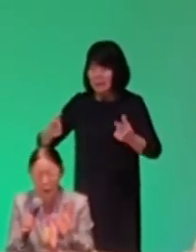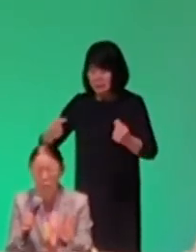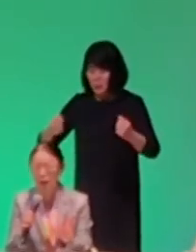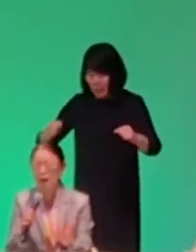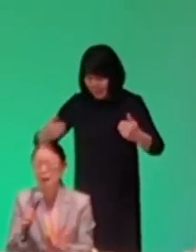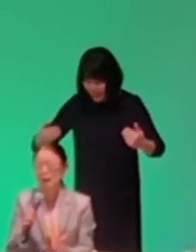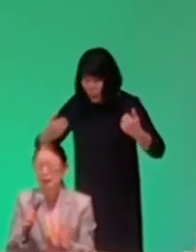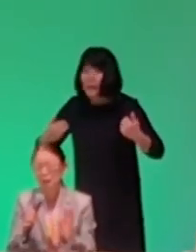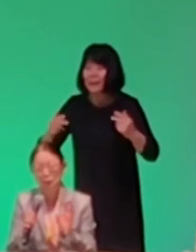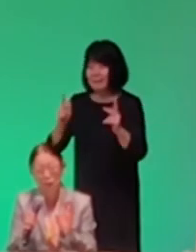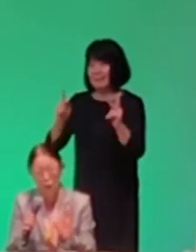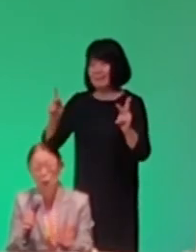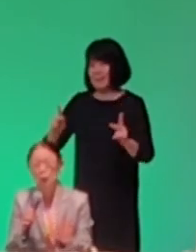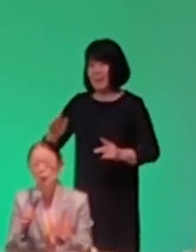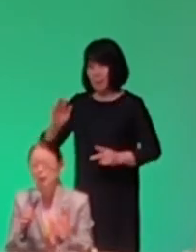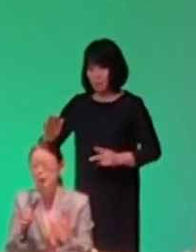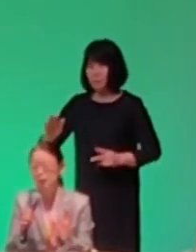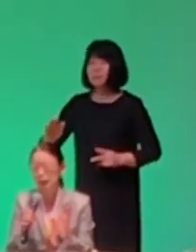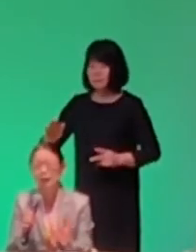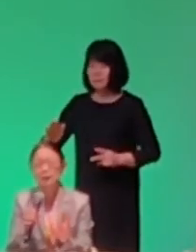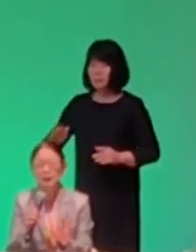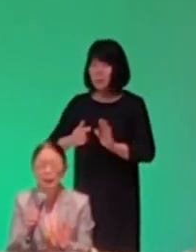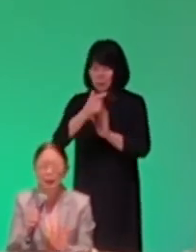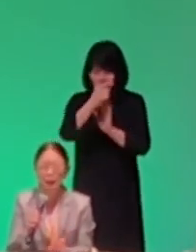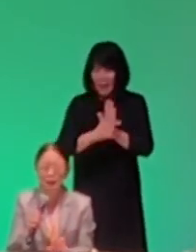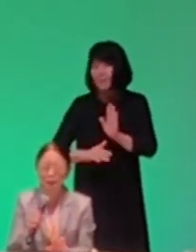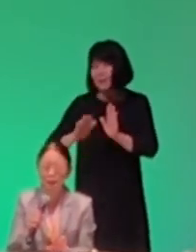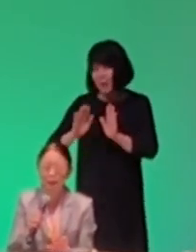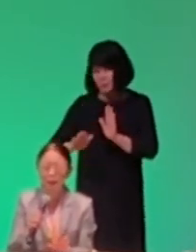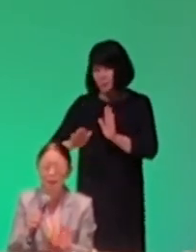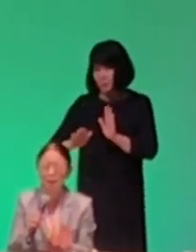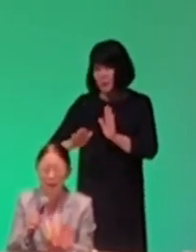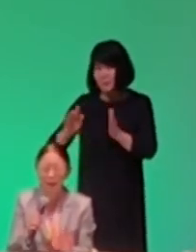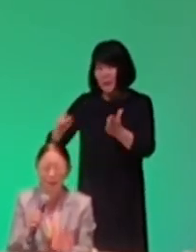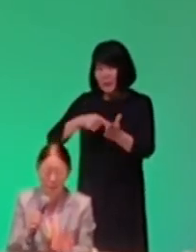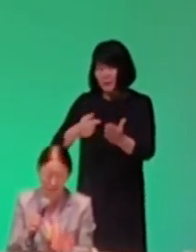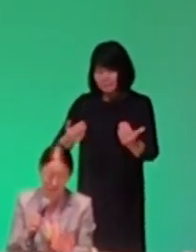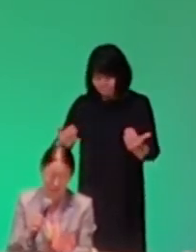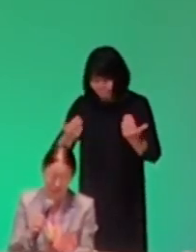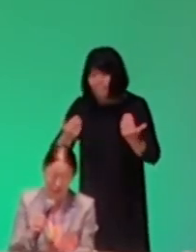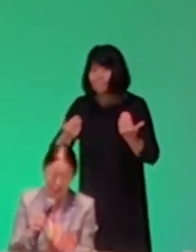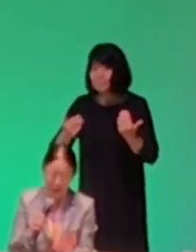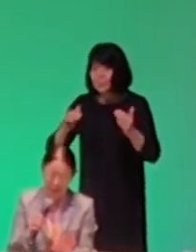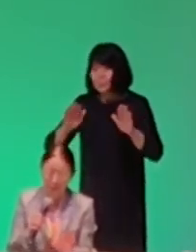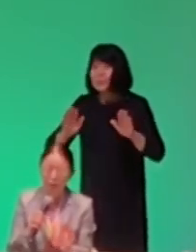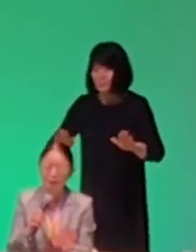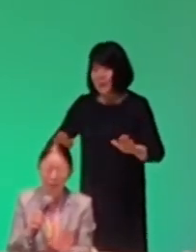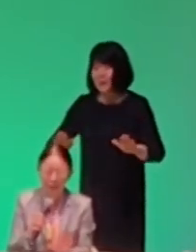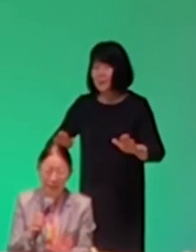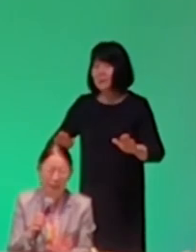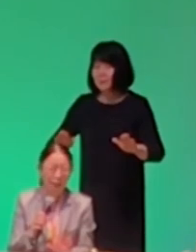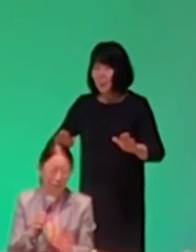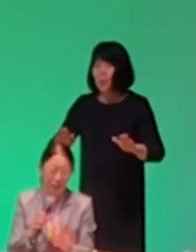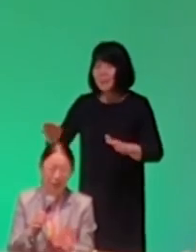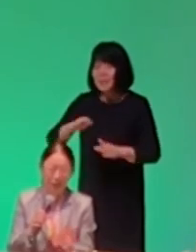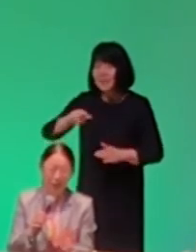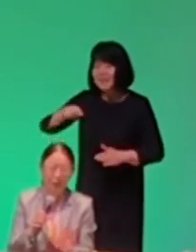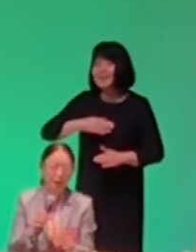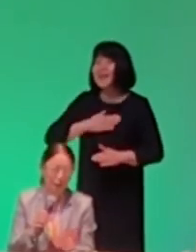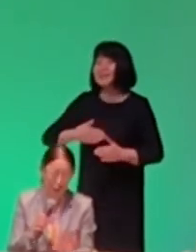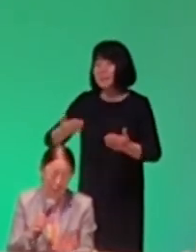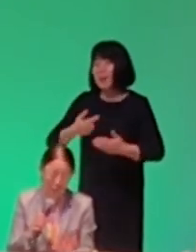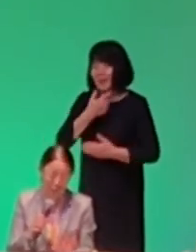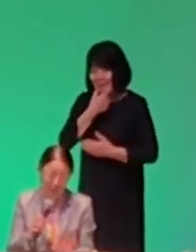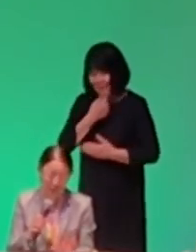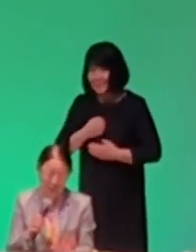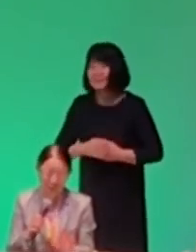大事なテーマをこう解決しなきゃいけないところへ来てるんだっていうことをぜひ皆さんに理解をしてい